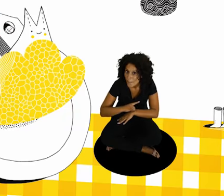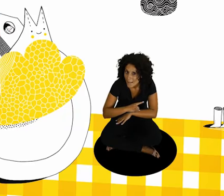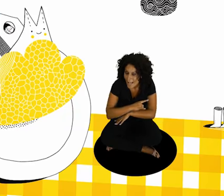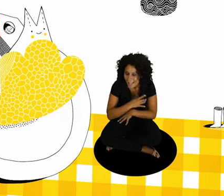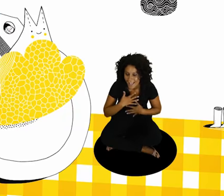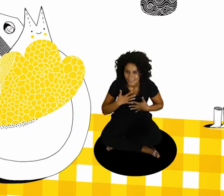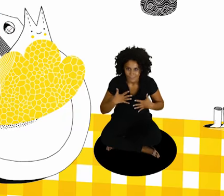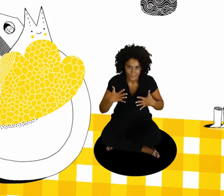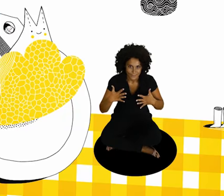Lumaca